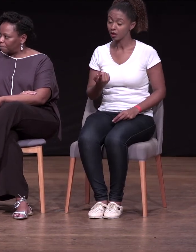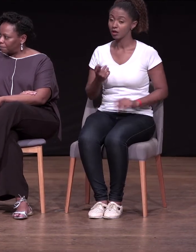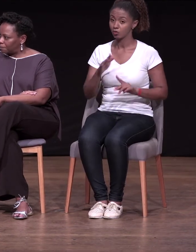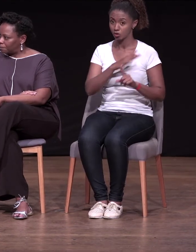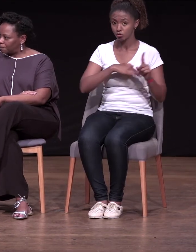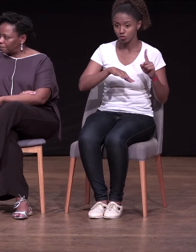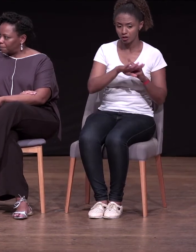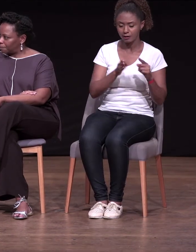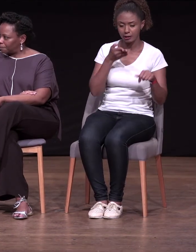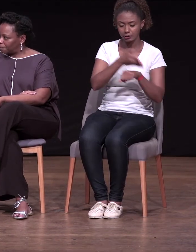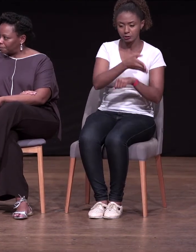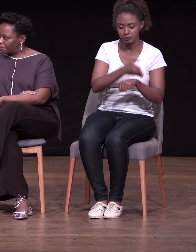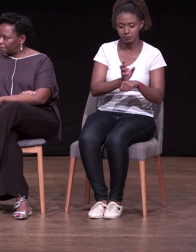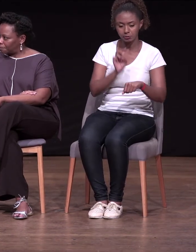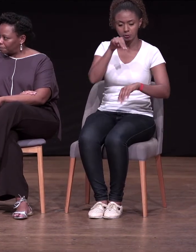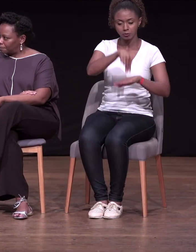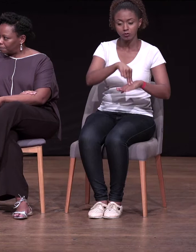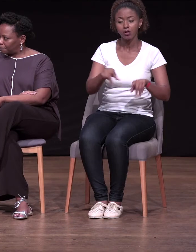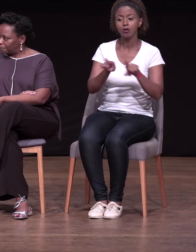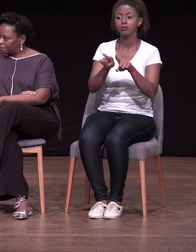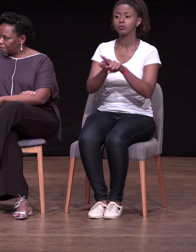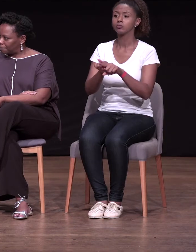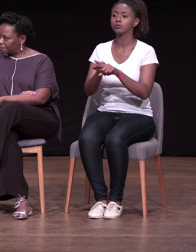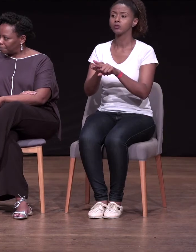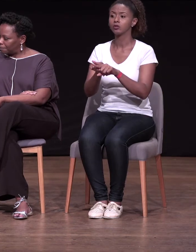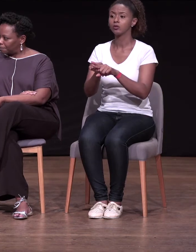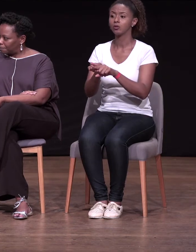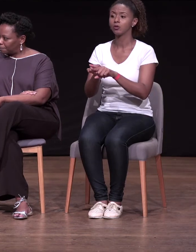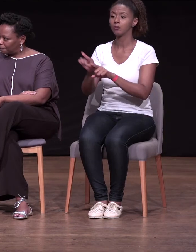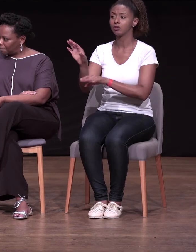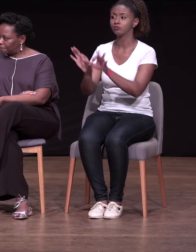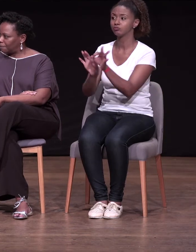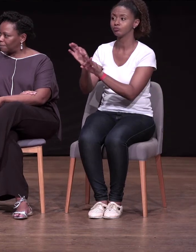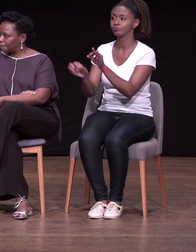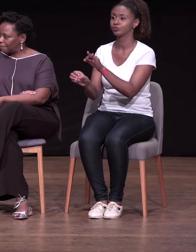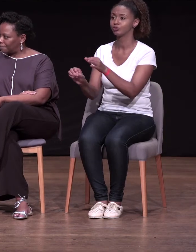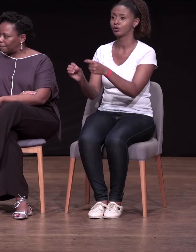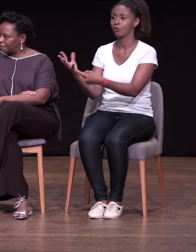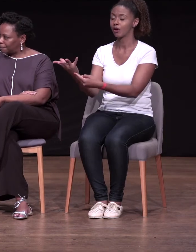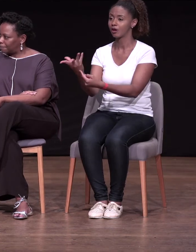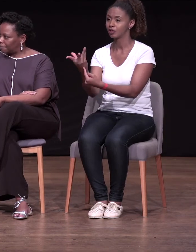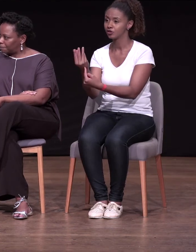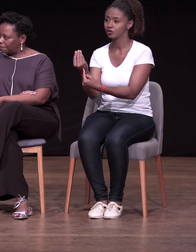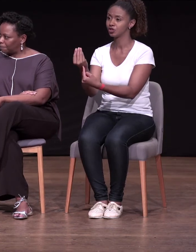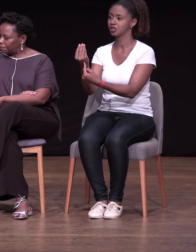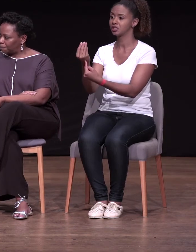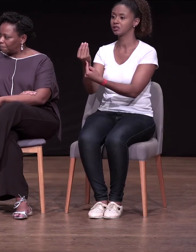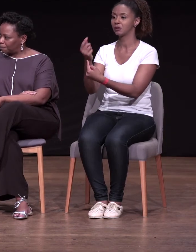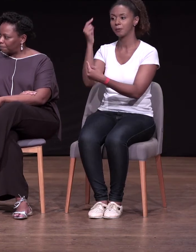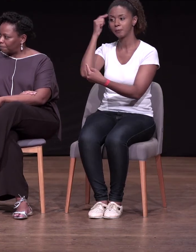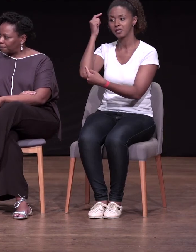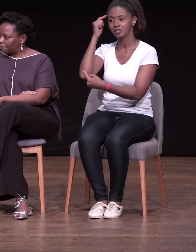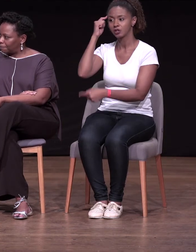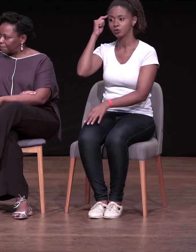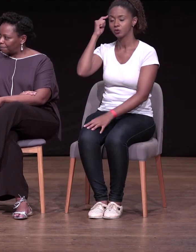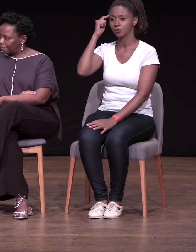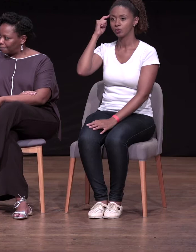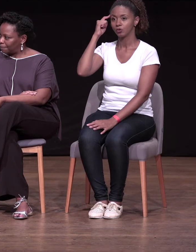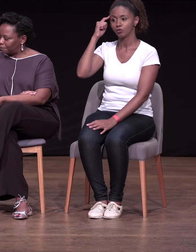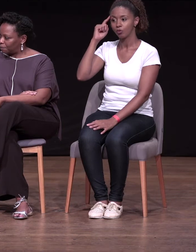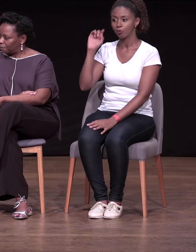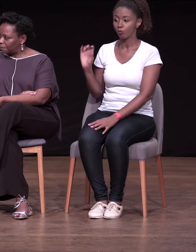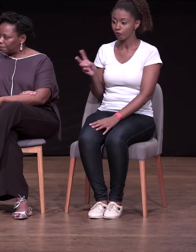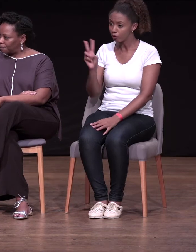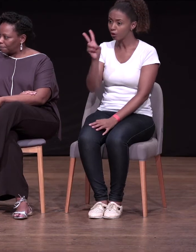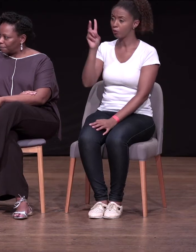também vai ter uma produção artística voltada para valores escultóricos, preocupado em dimensões plásticas formais, né? Quer